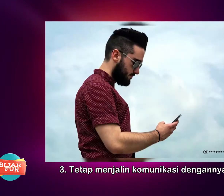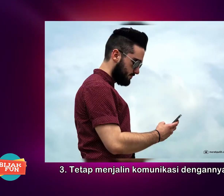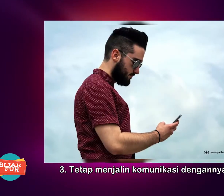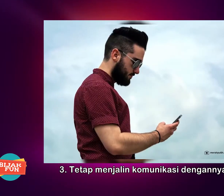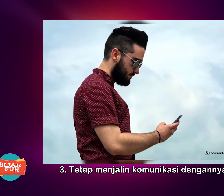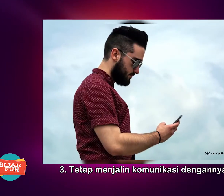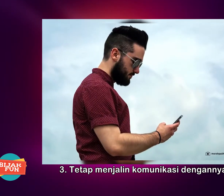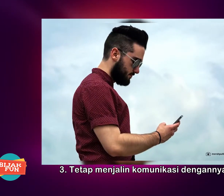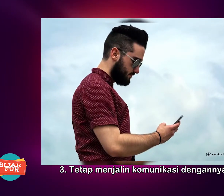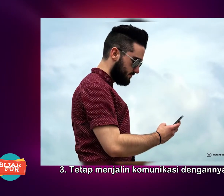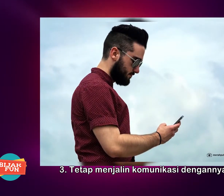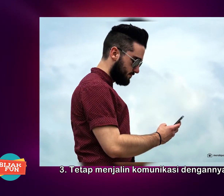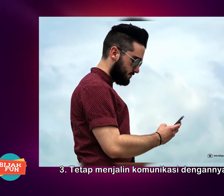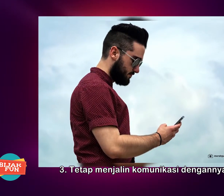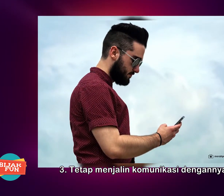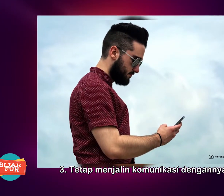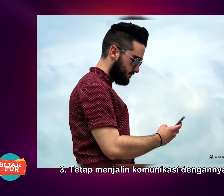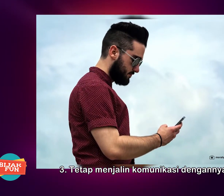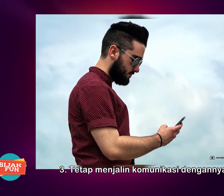3. Tetap menjalin komunikasi dengannya.